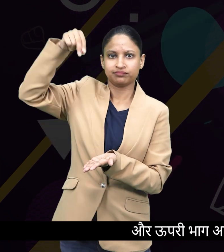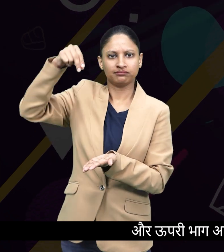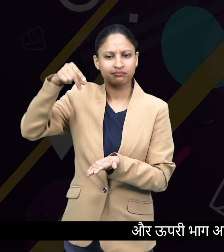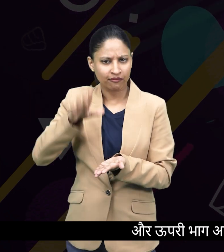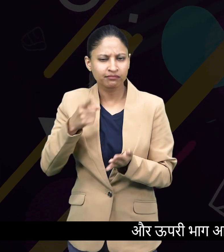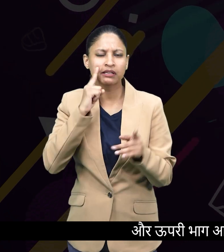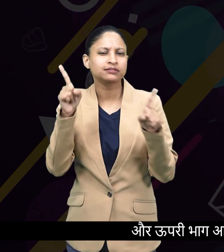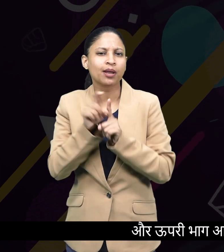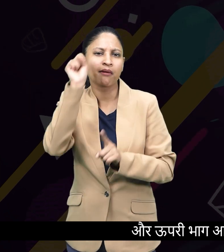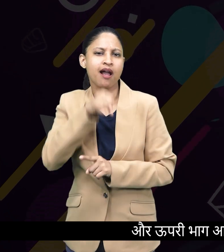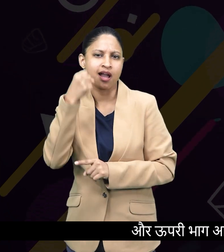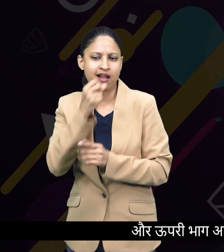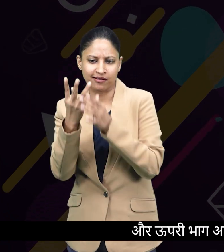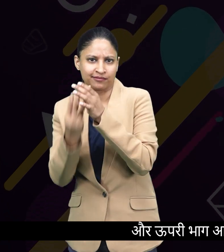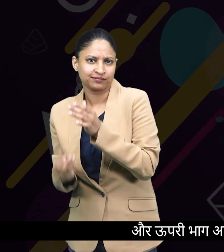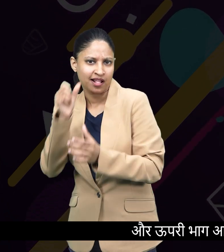होता है।